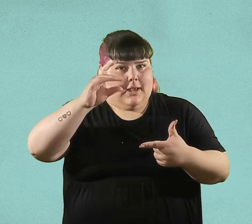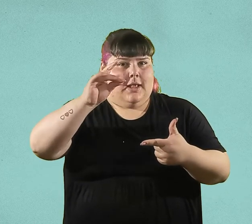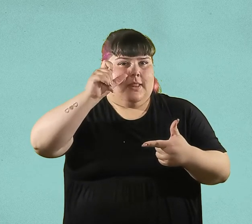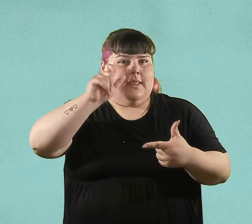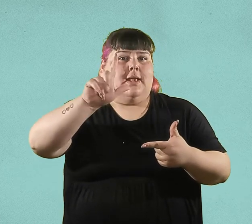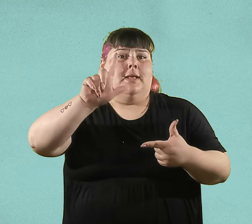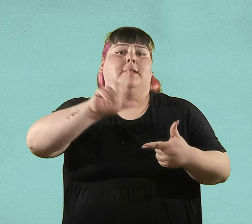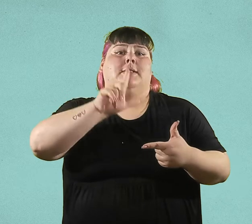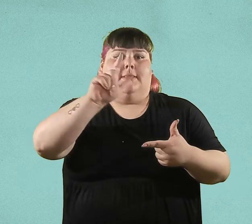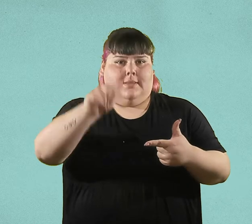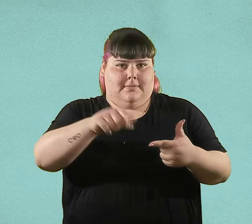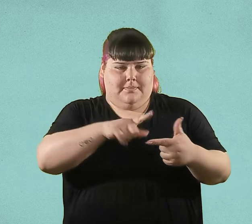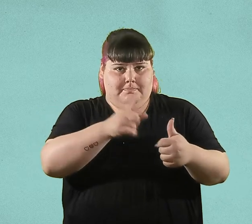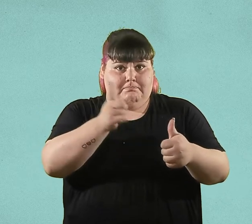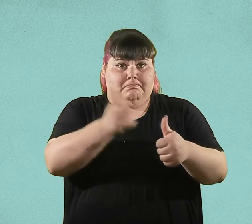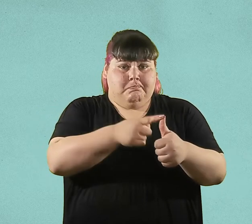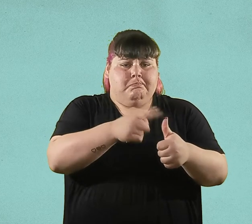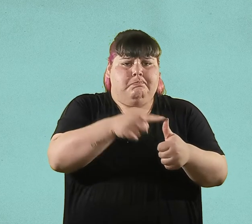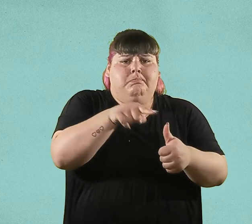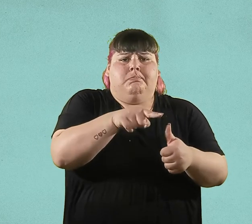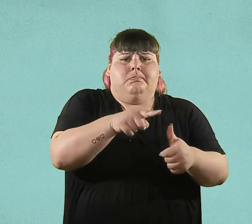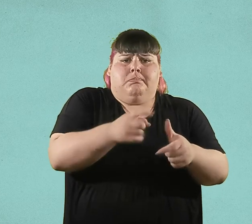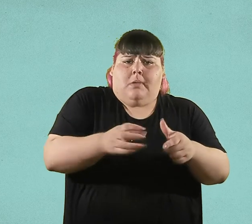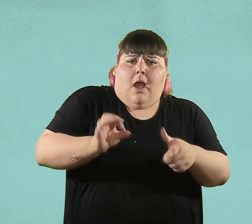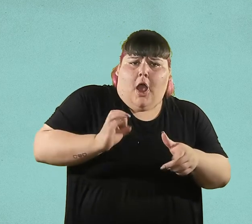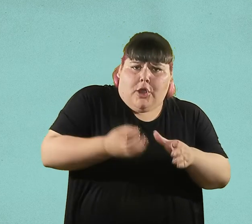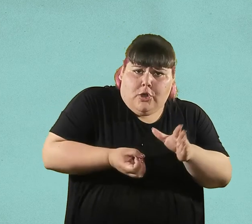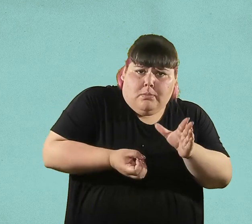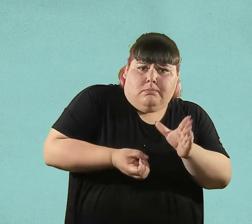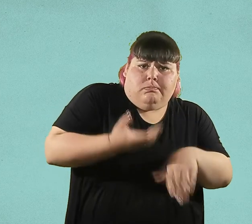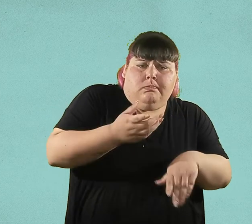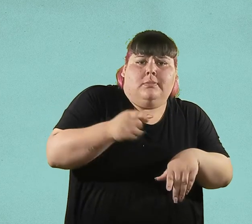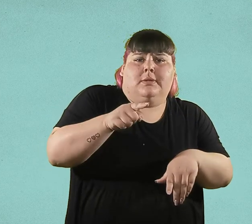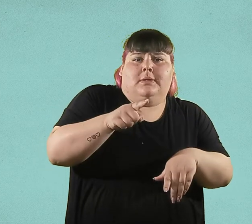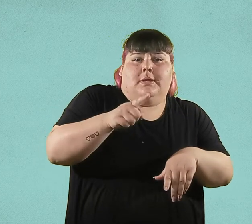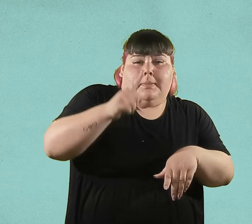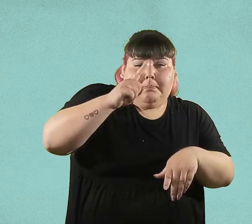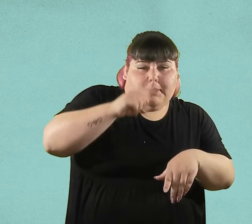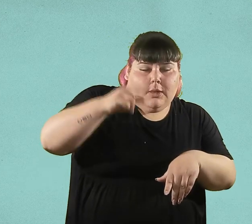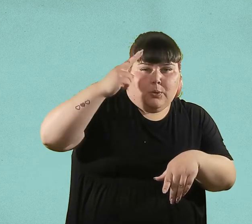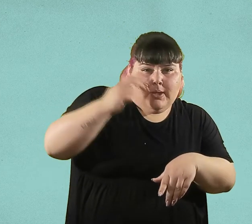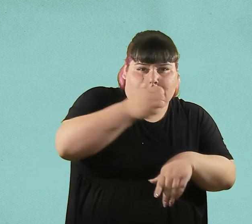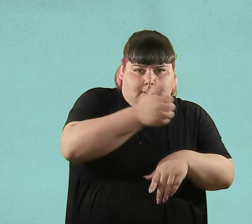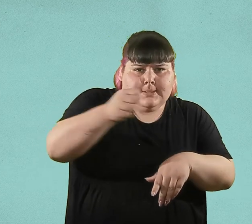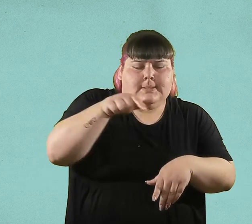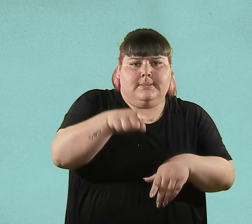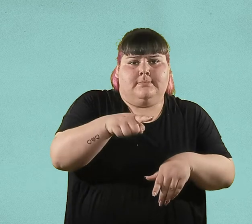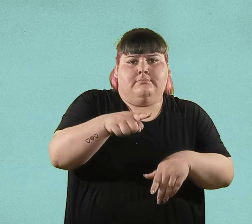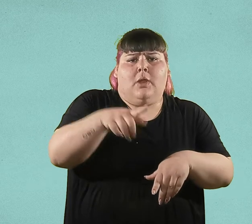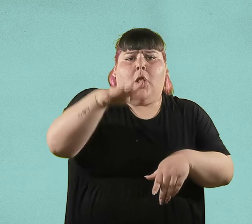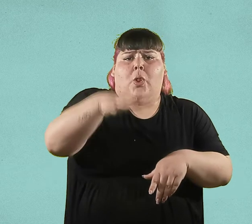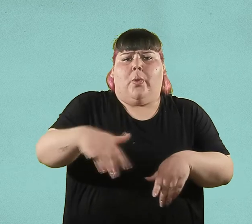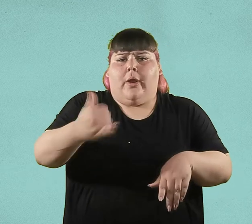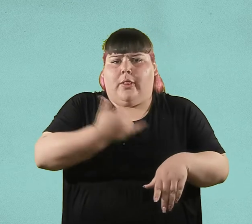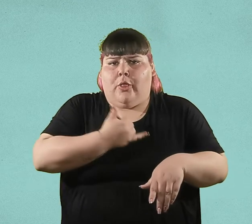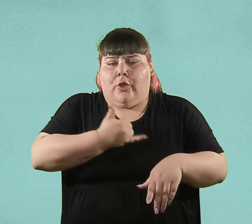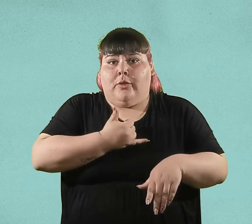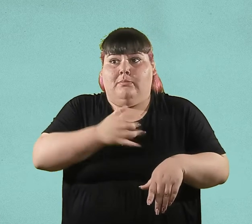Predelta. El Palmar fue creado en 1966. Se encuentra en el sudeste